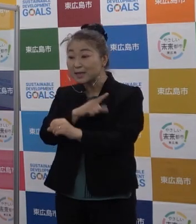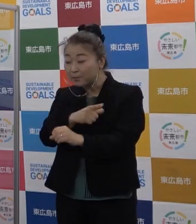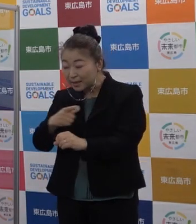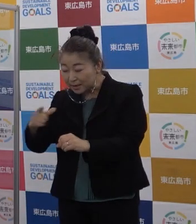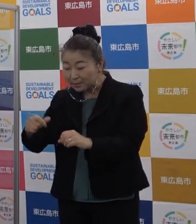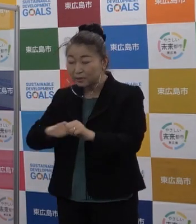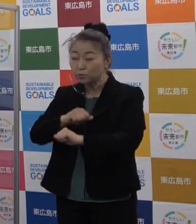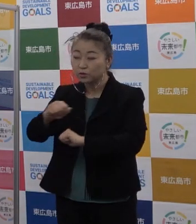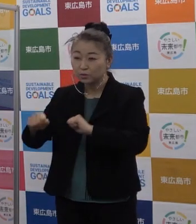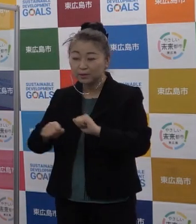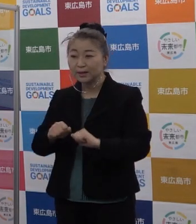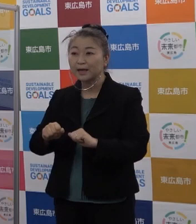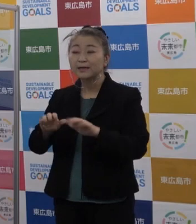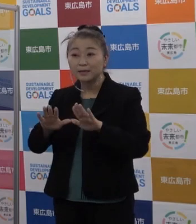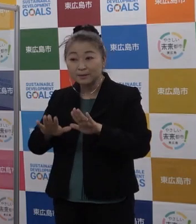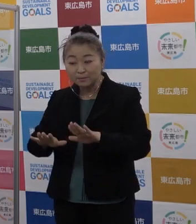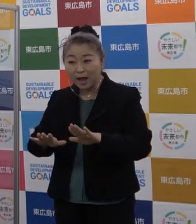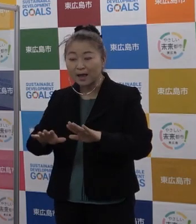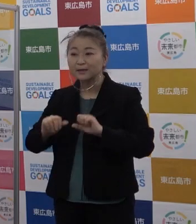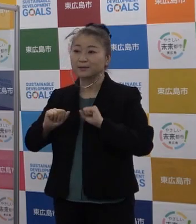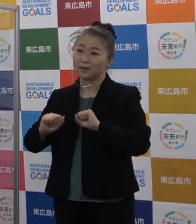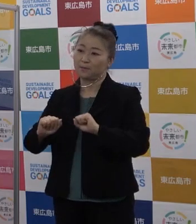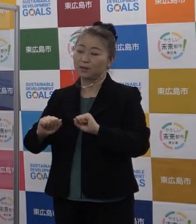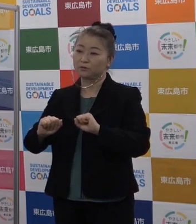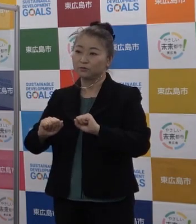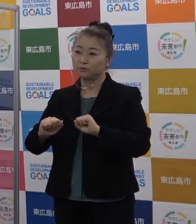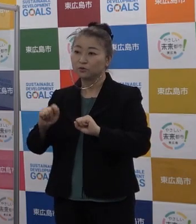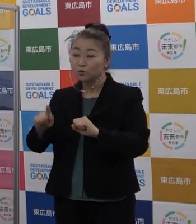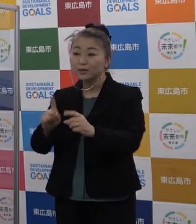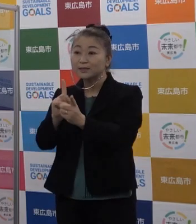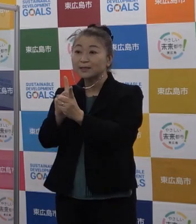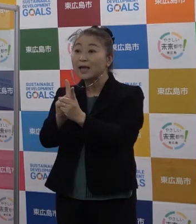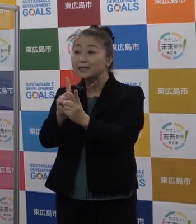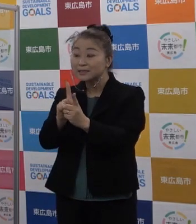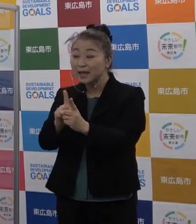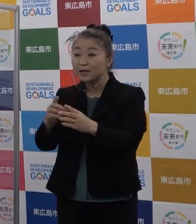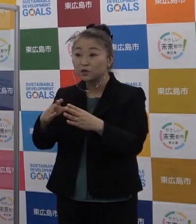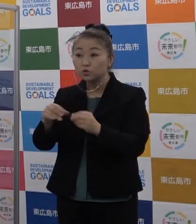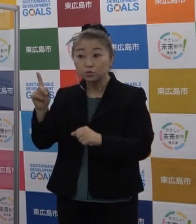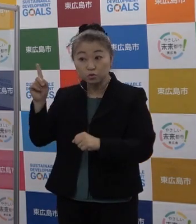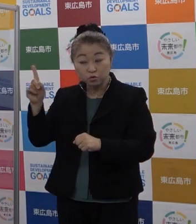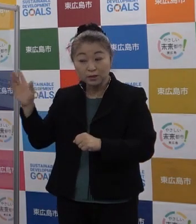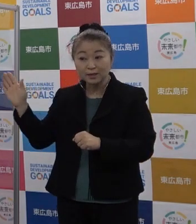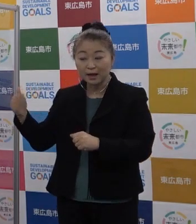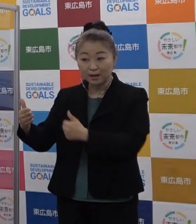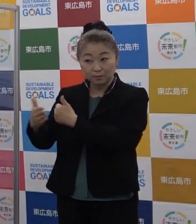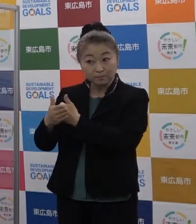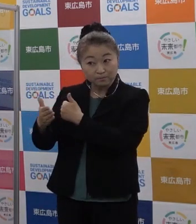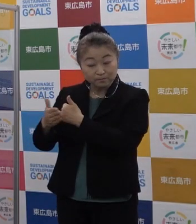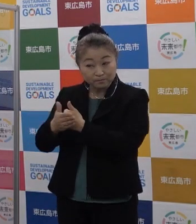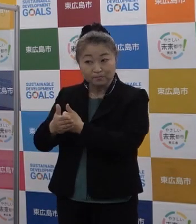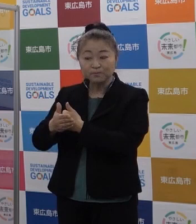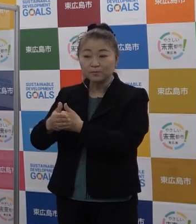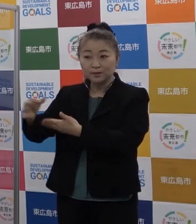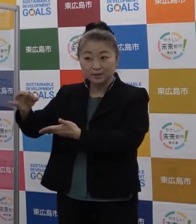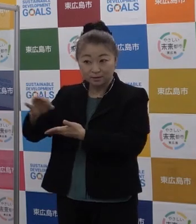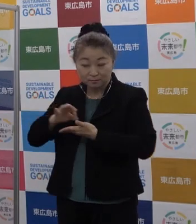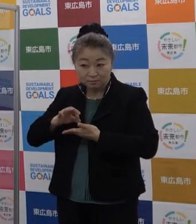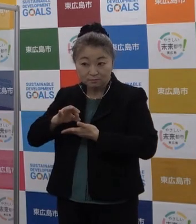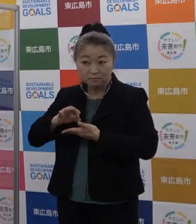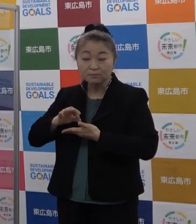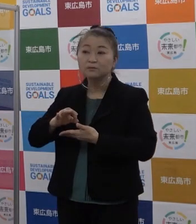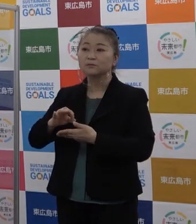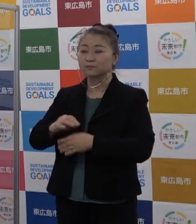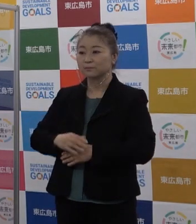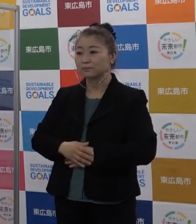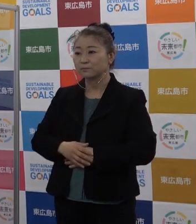組みが今行われていると、それに対して国の方からの支援というものが交付金でされるわけです